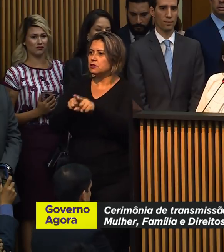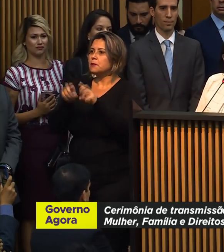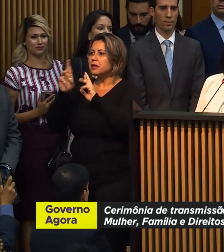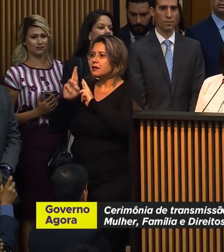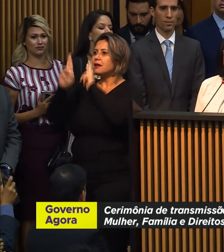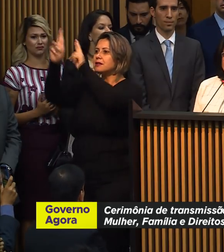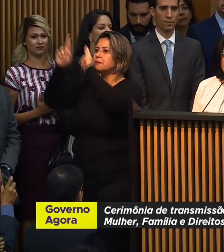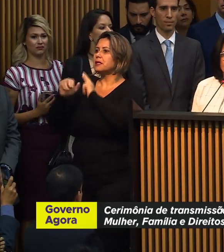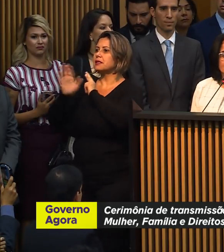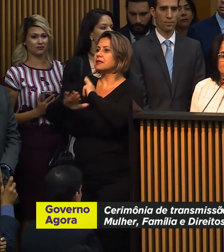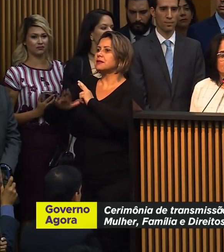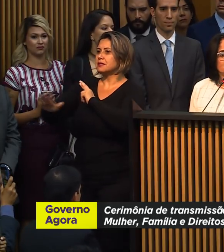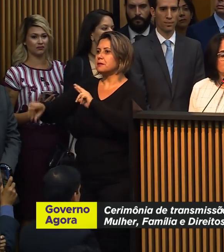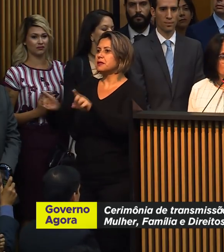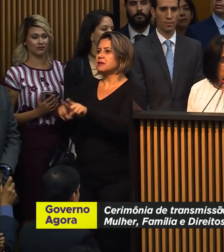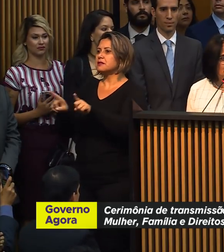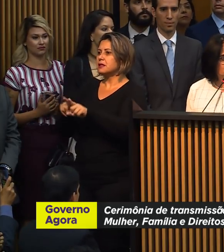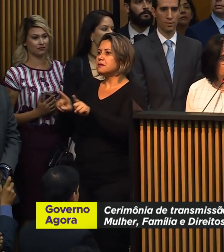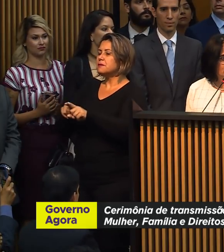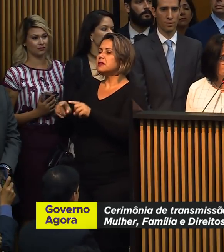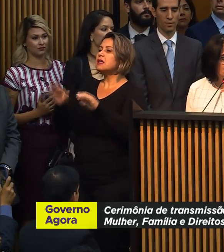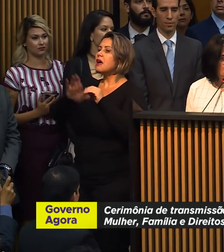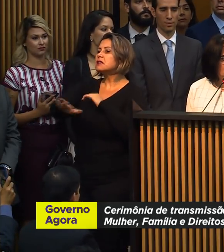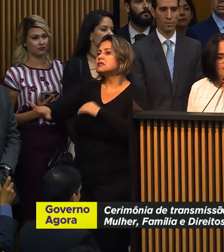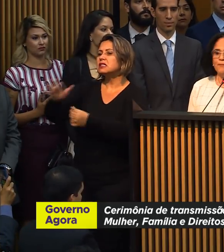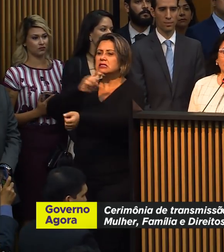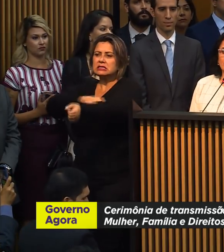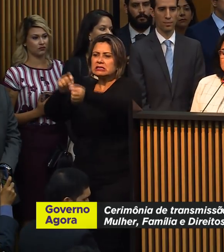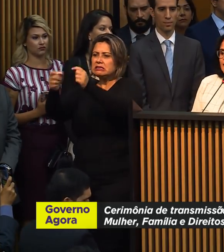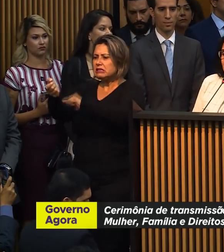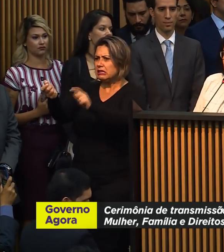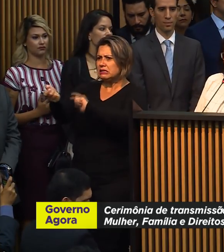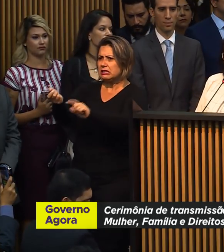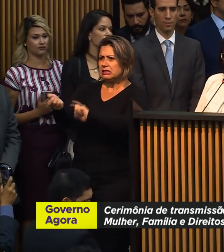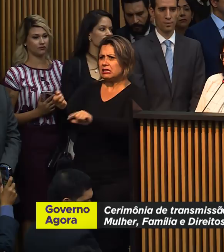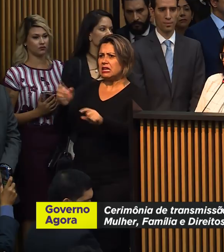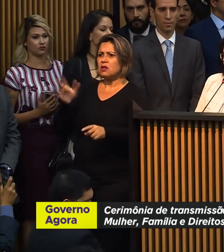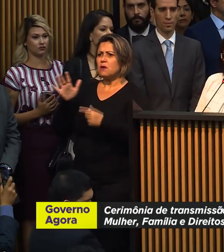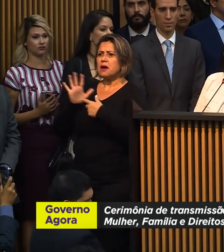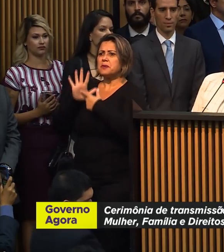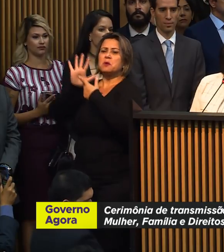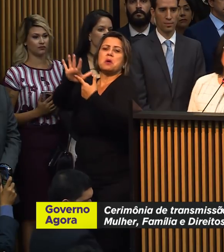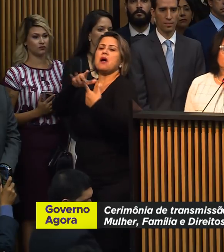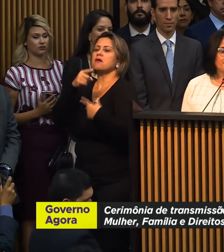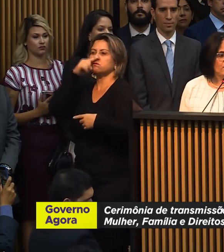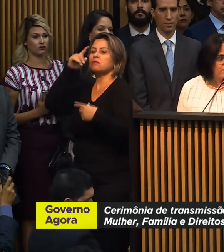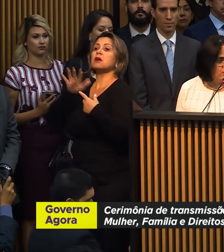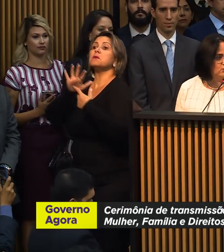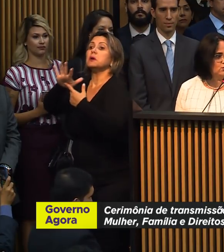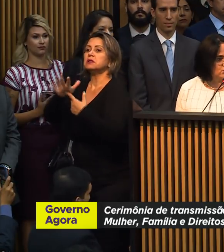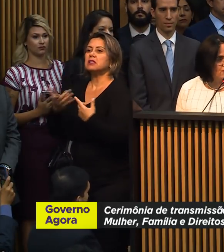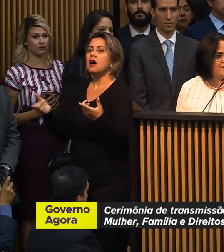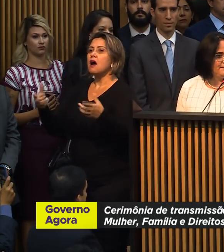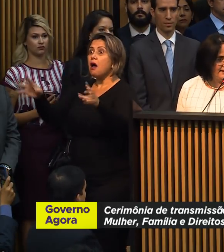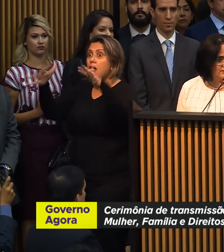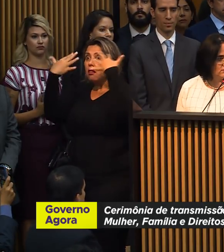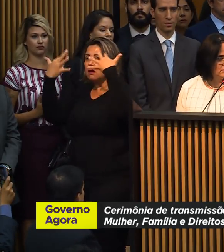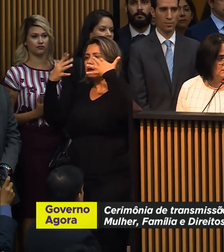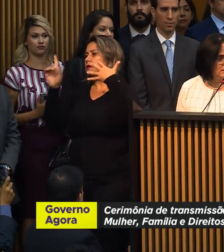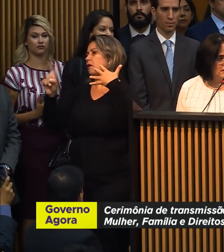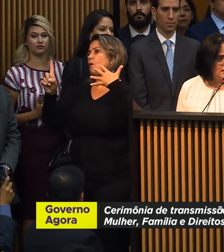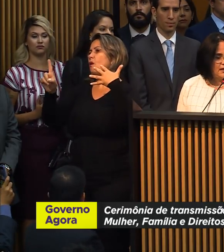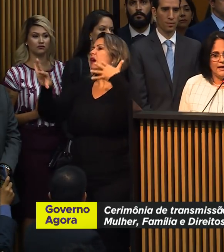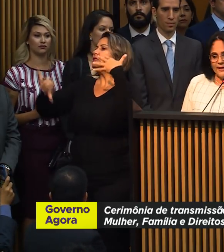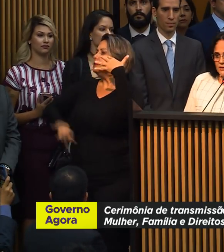nossas crianças. Nossas crianças estão se cortando, gente. Não é porque elas querem se aparecer. Elas estão em profundo